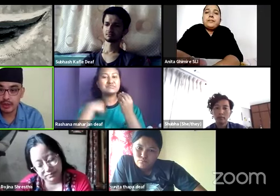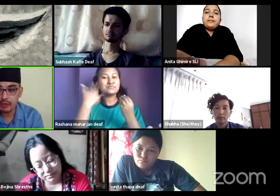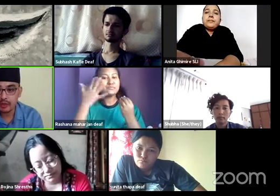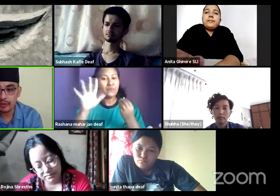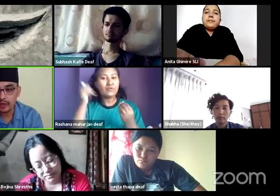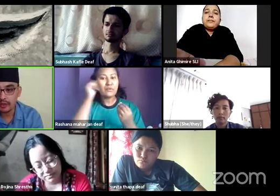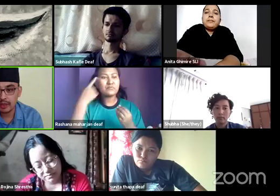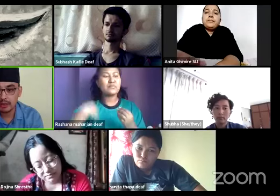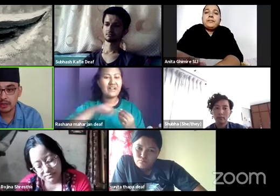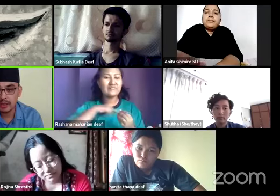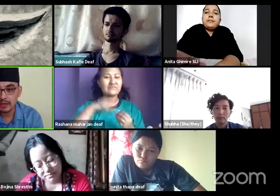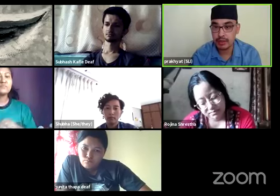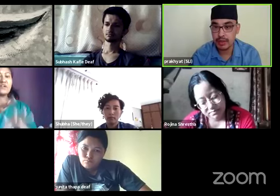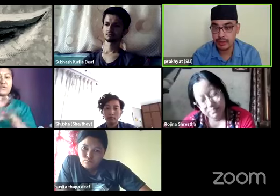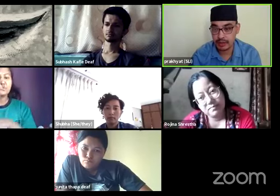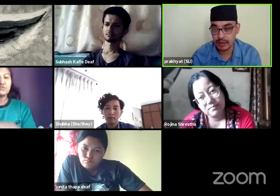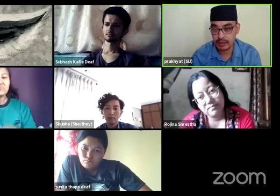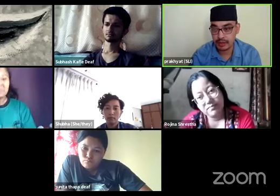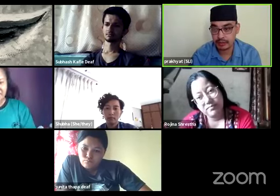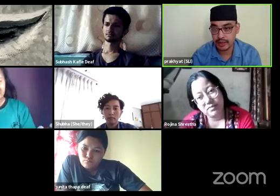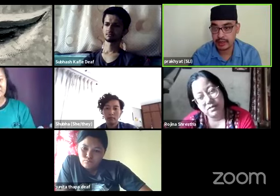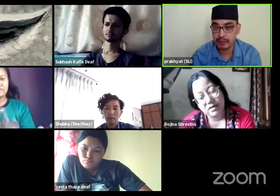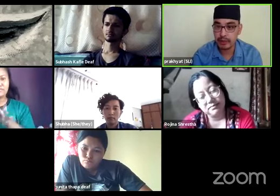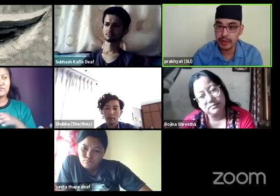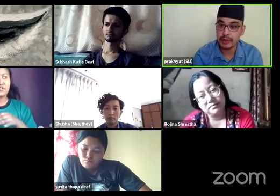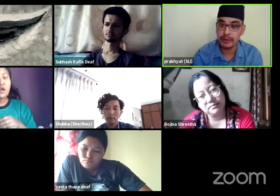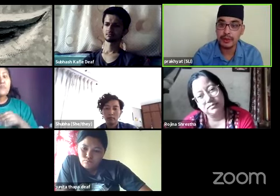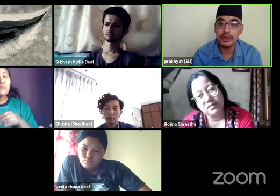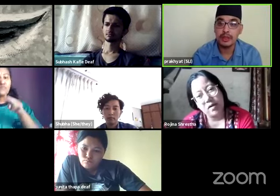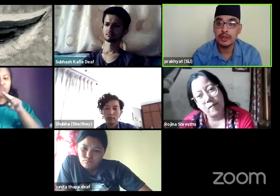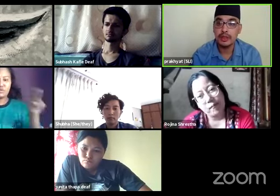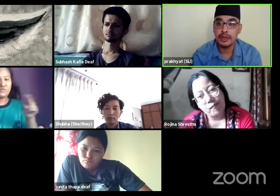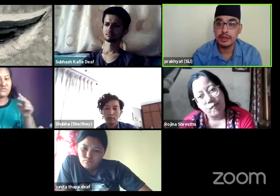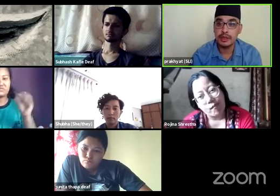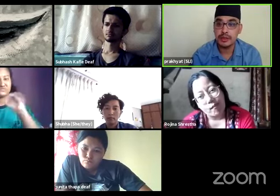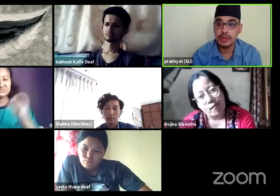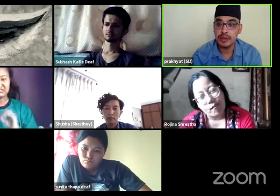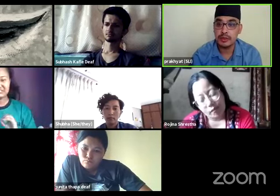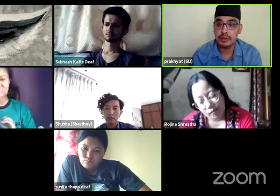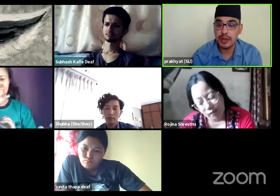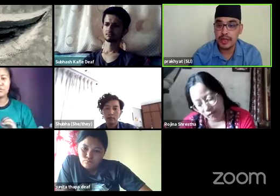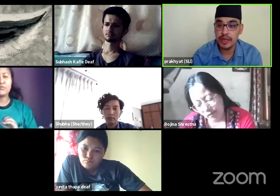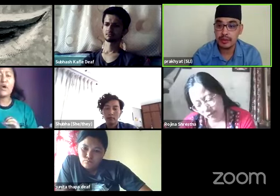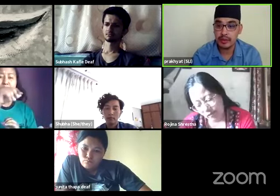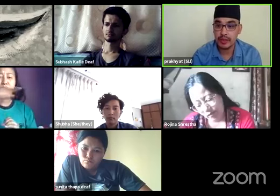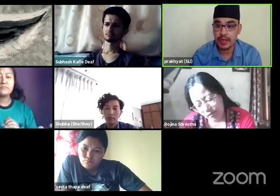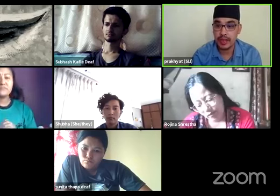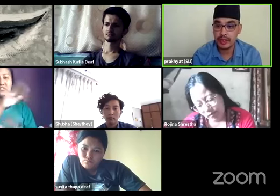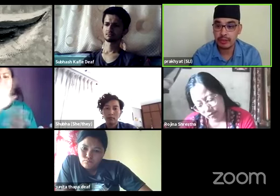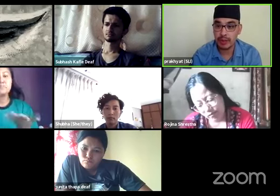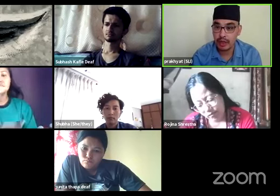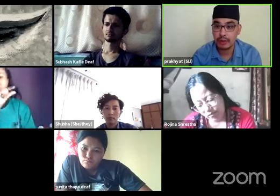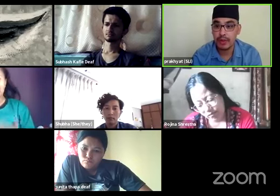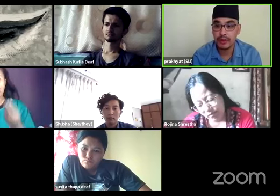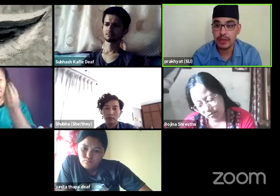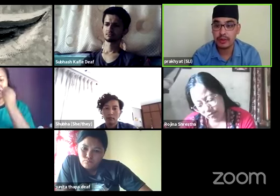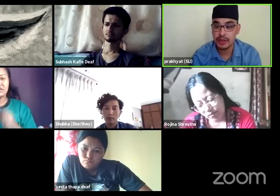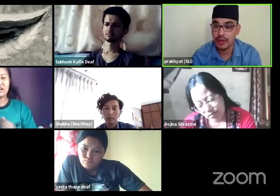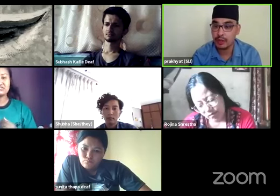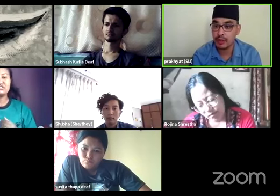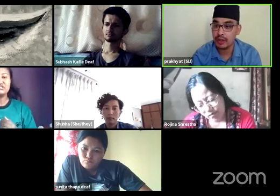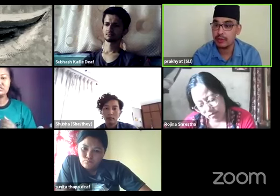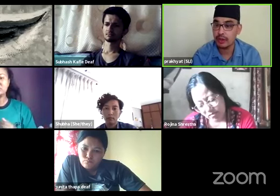भयो। अनि यो वाइपिएर नेपालकोबाट चाहिँ म अब एउटा एक्टिभ मेम्बरै हो, अनि त्यसबाट चाहिँ पुरै तरिकाले चाहिँ अब भर्खर भर्खर